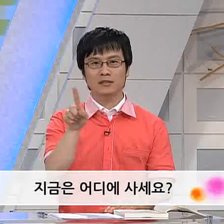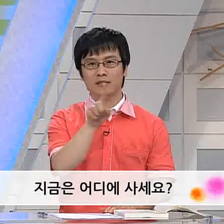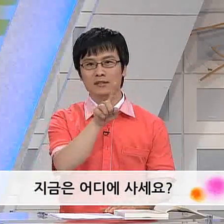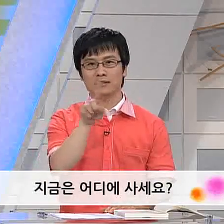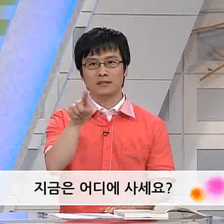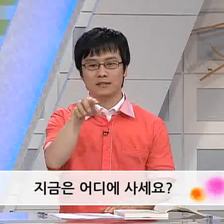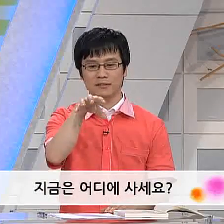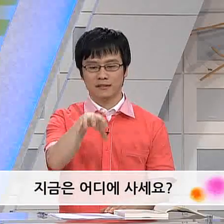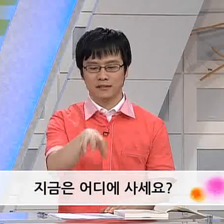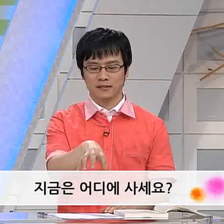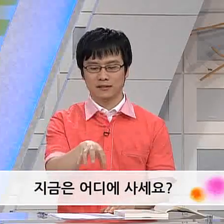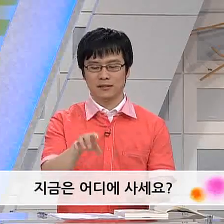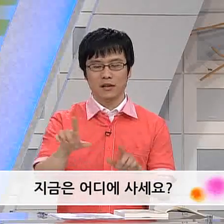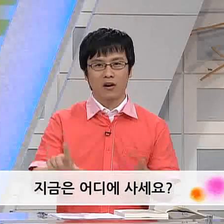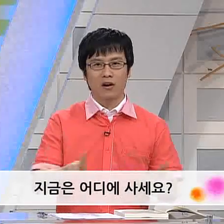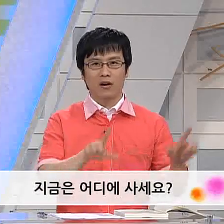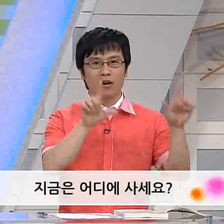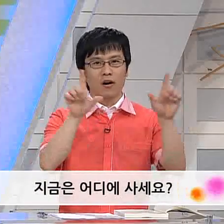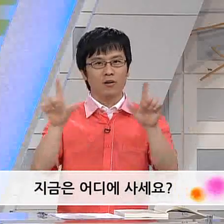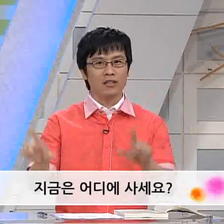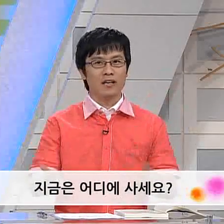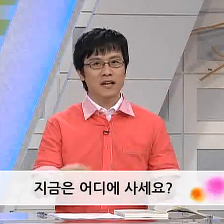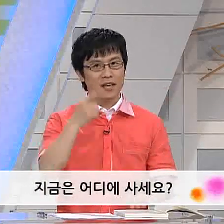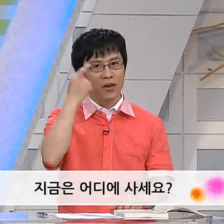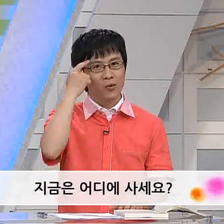지금은 어디에 사세요